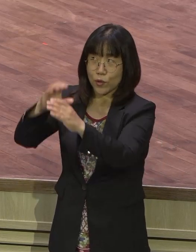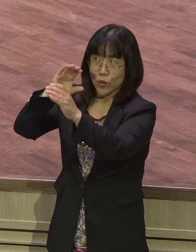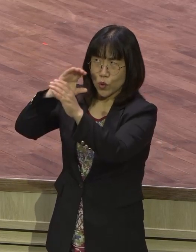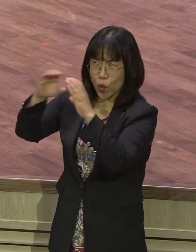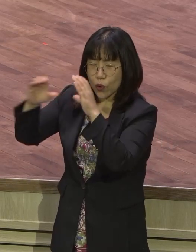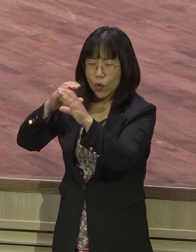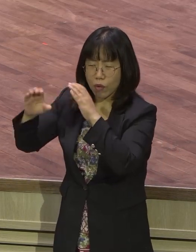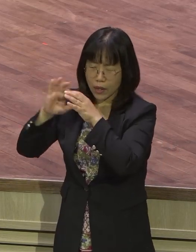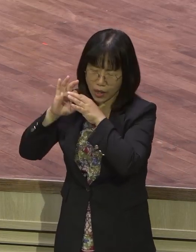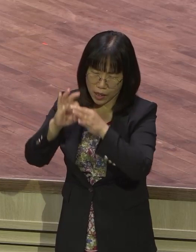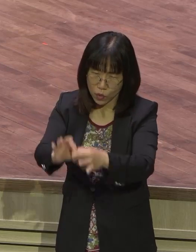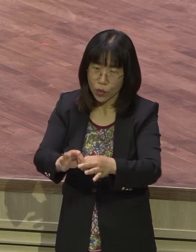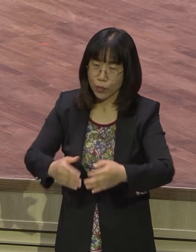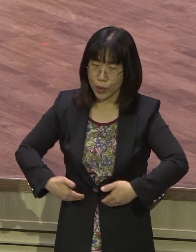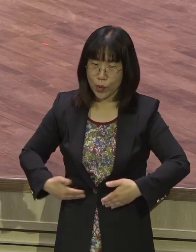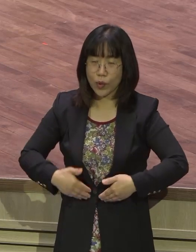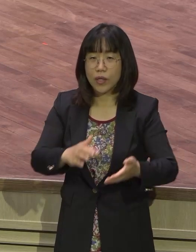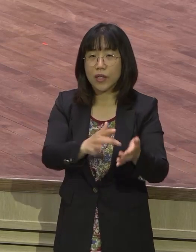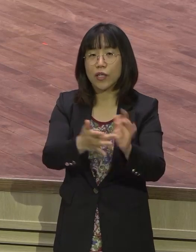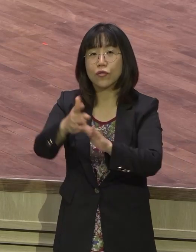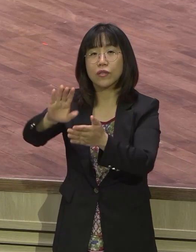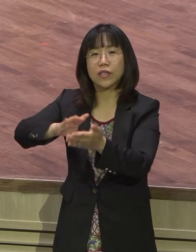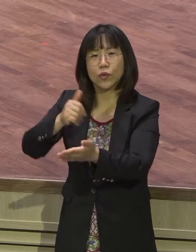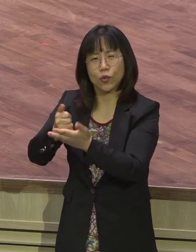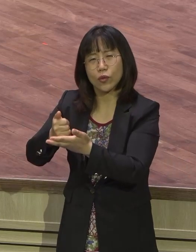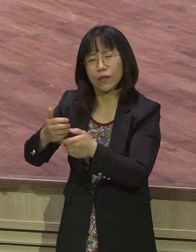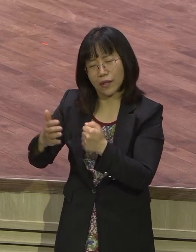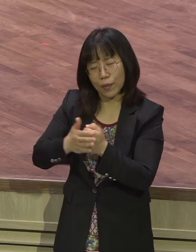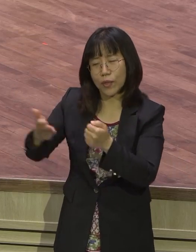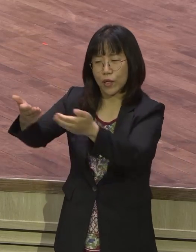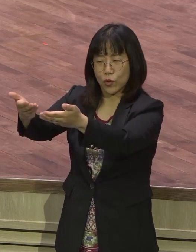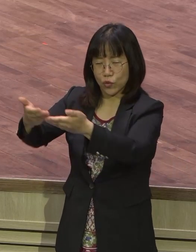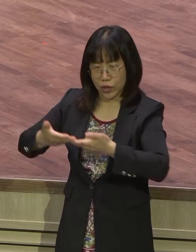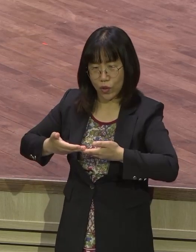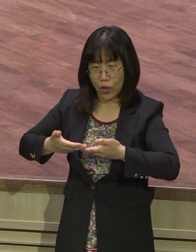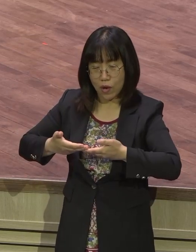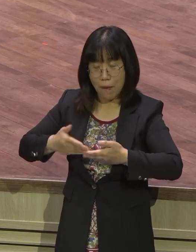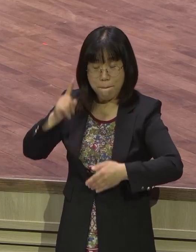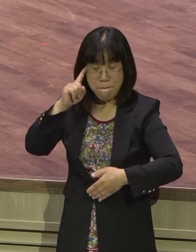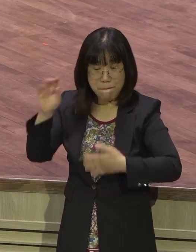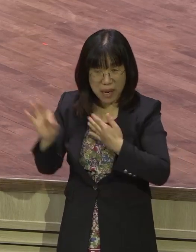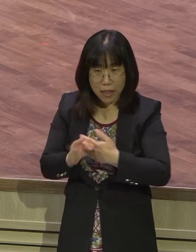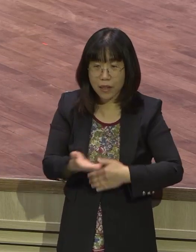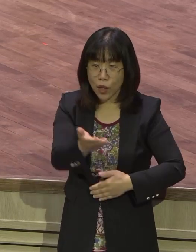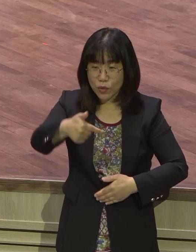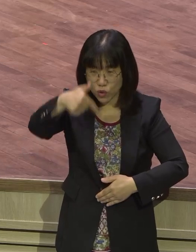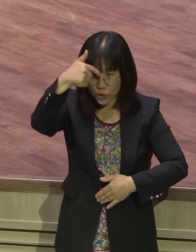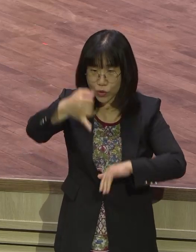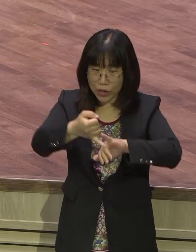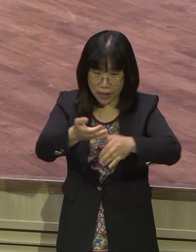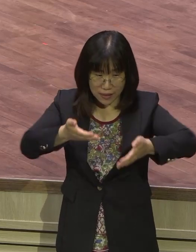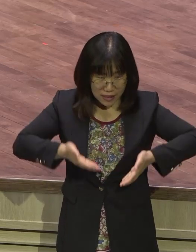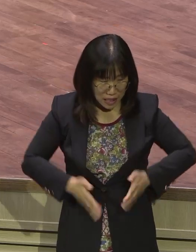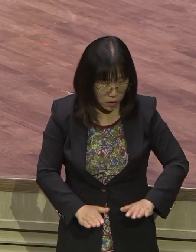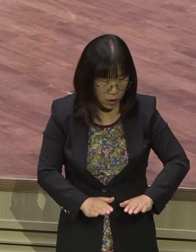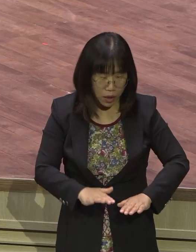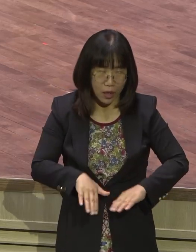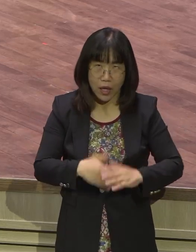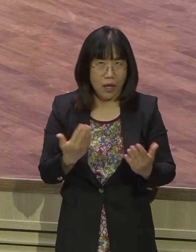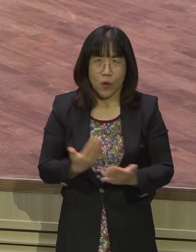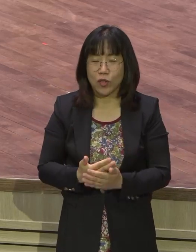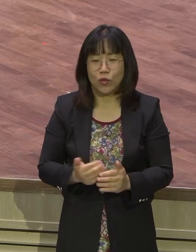여러분이 예수 그리스도를 통해 주어진 이 구약 때만 살아도 반 죽는데 그리스도를 통해서 다 해결받아 얼마나